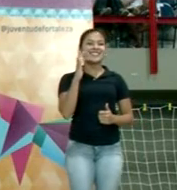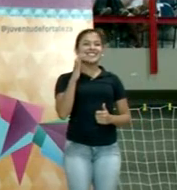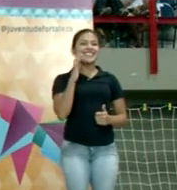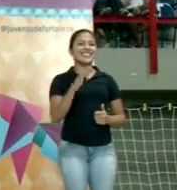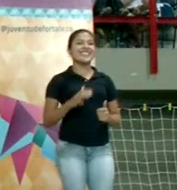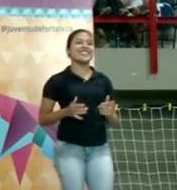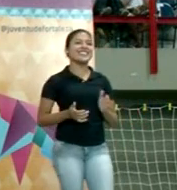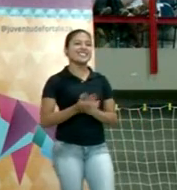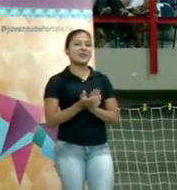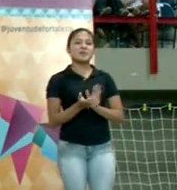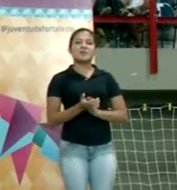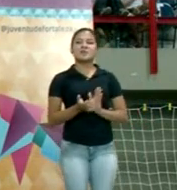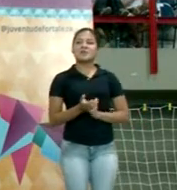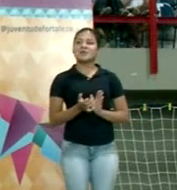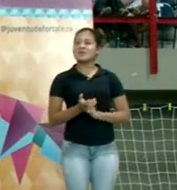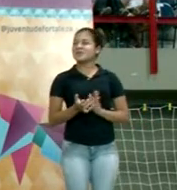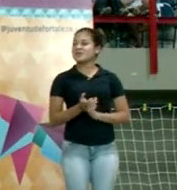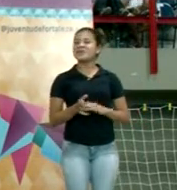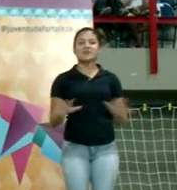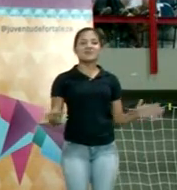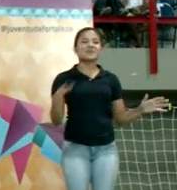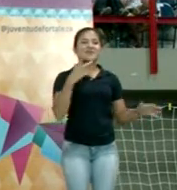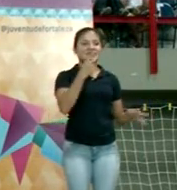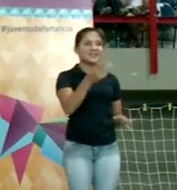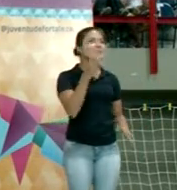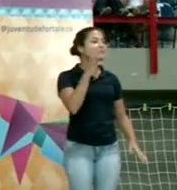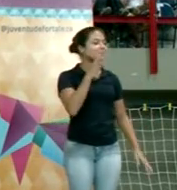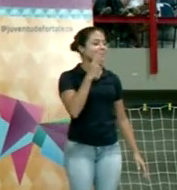Ei. Foi massa.